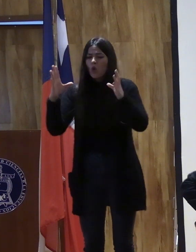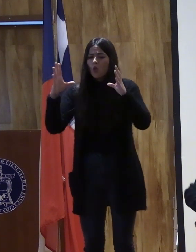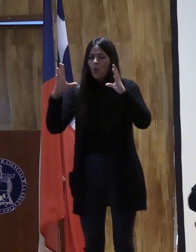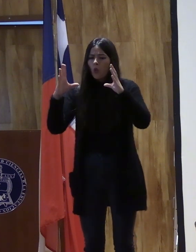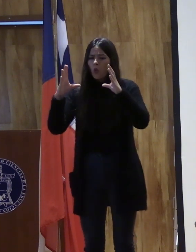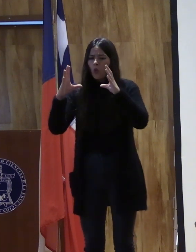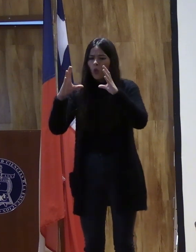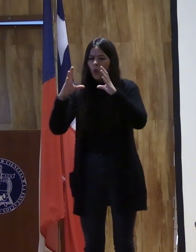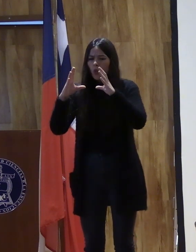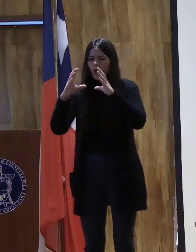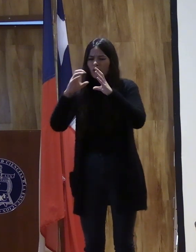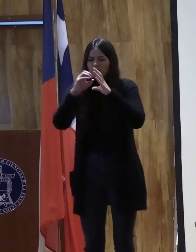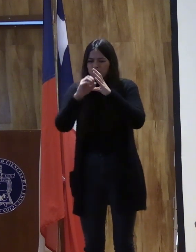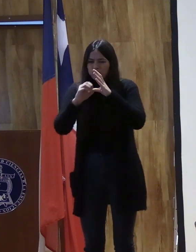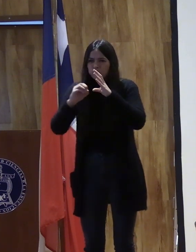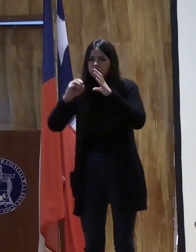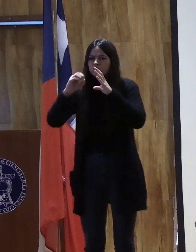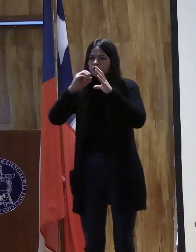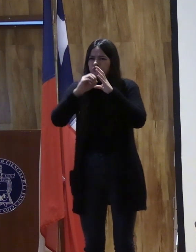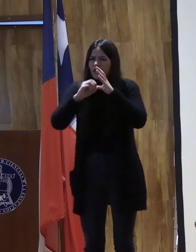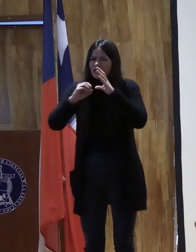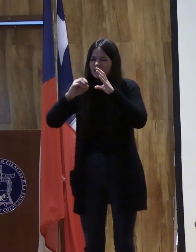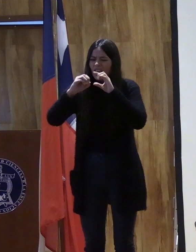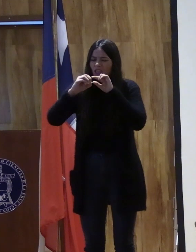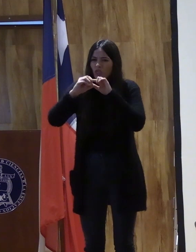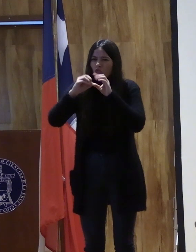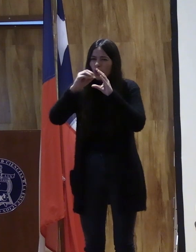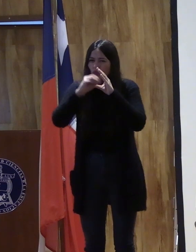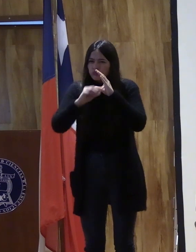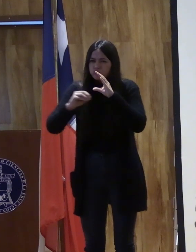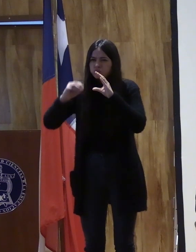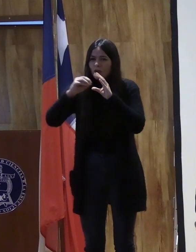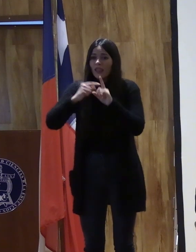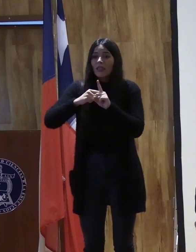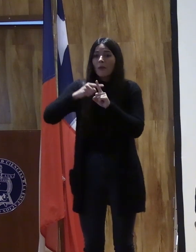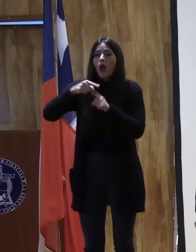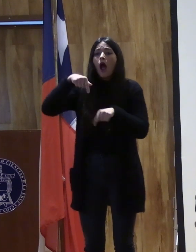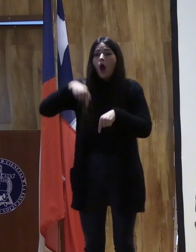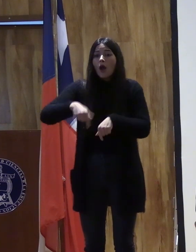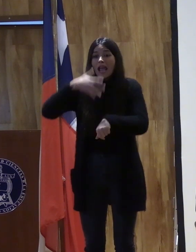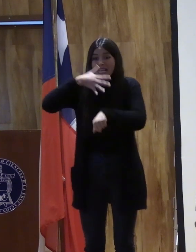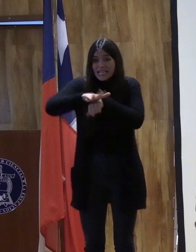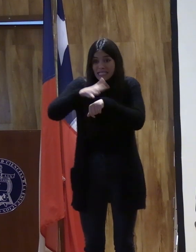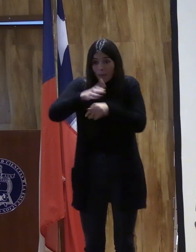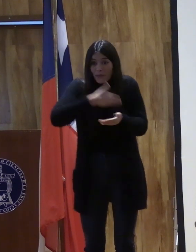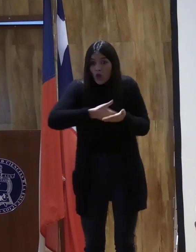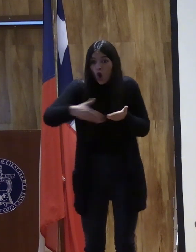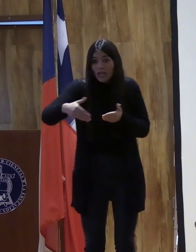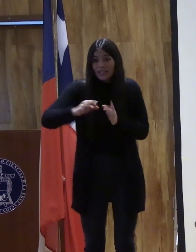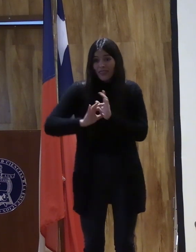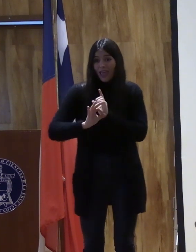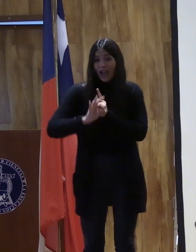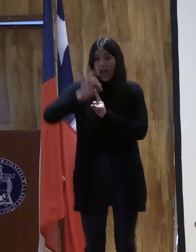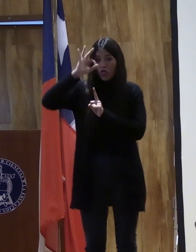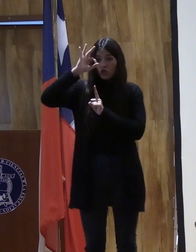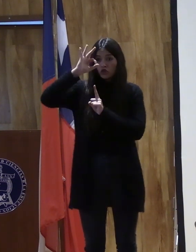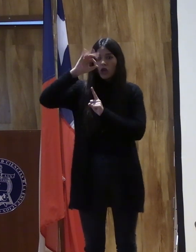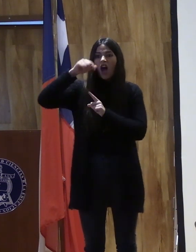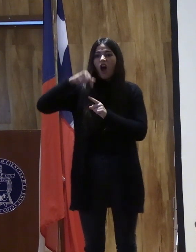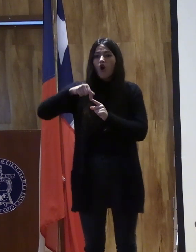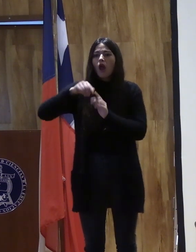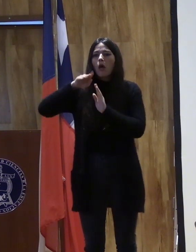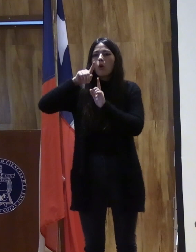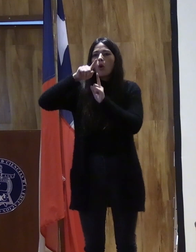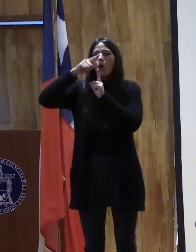ya en el centro, la temperatura, que ahora es de 15 millones de grados, va a empezar a ser como 5